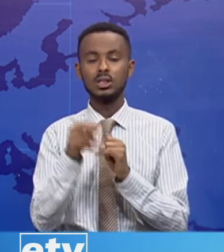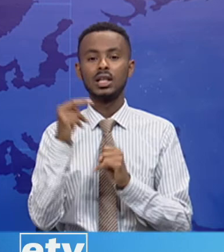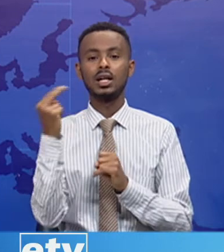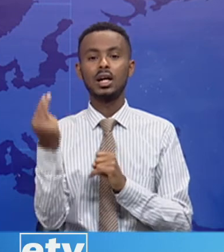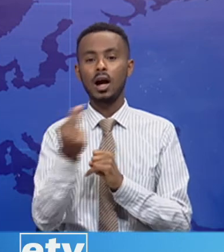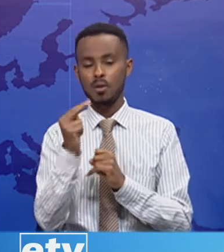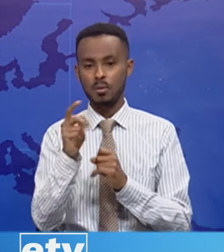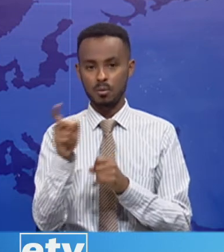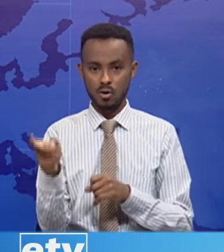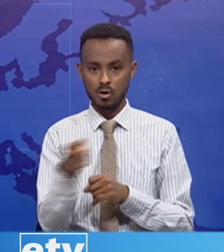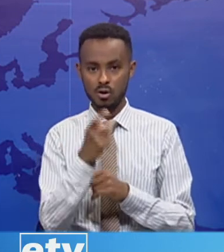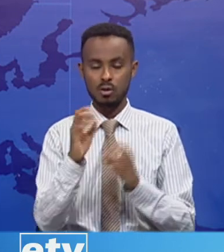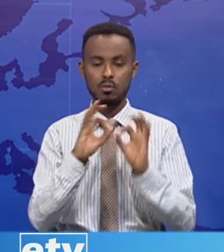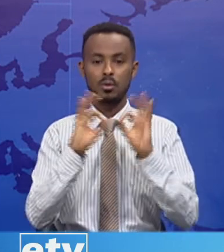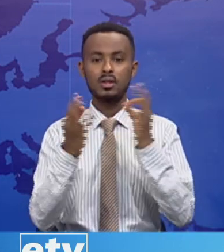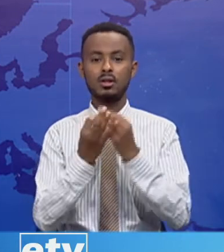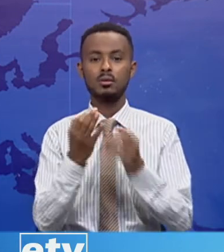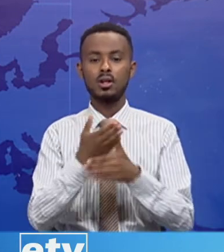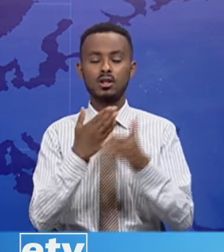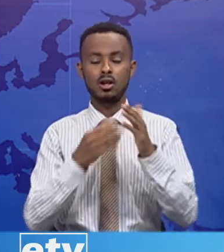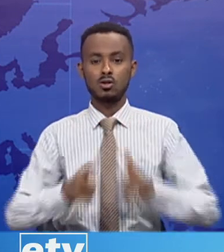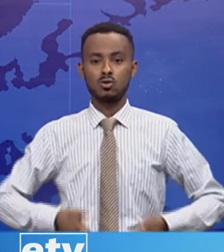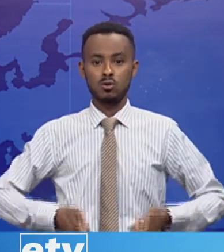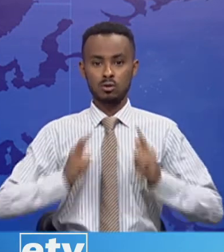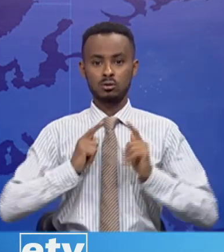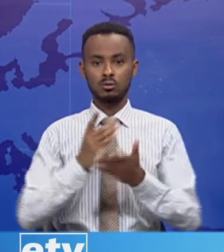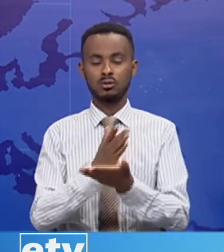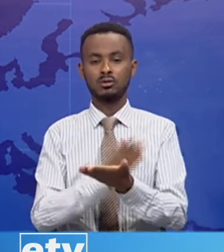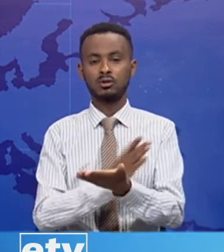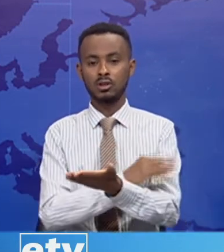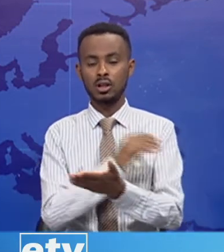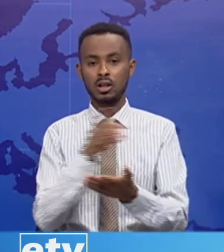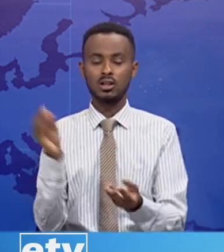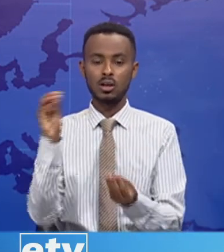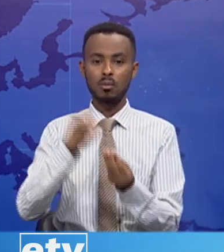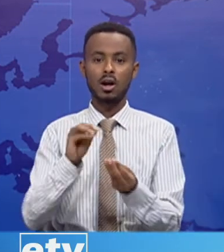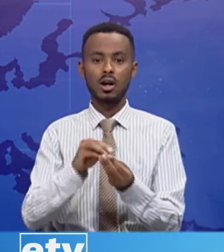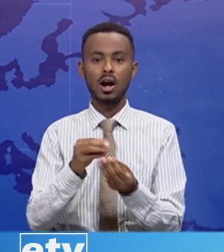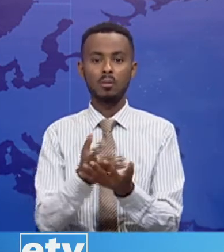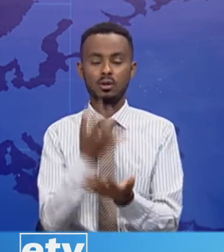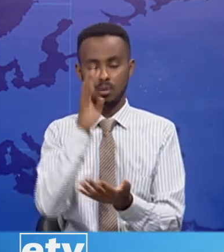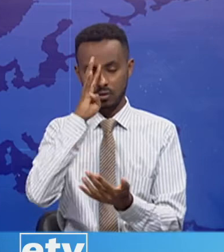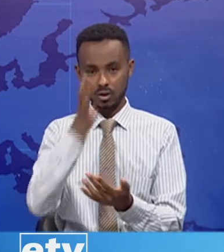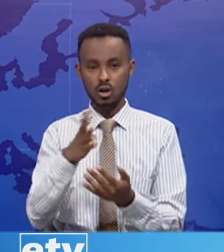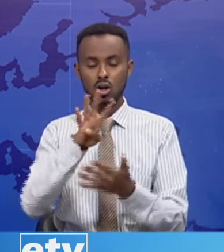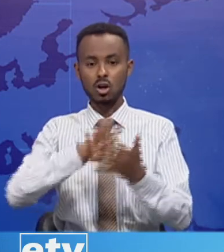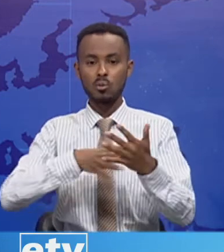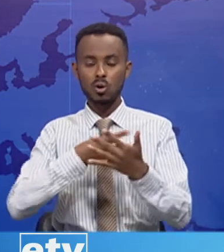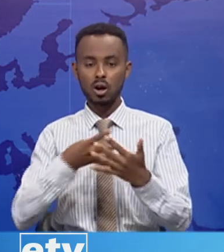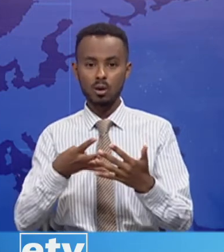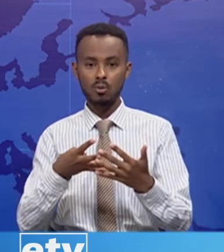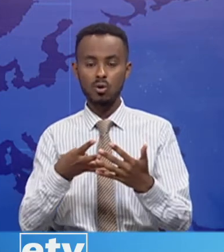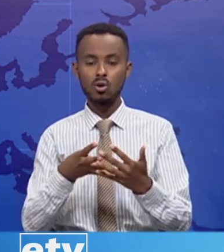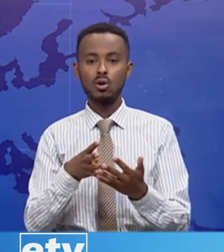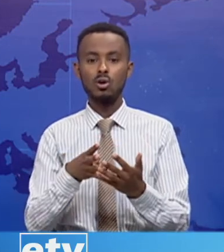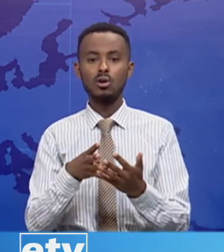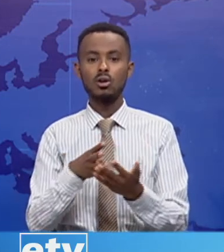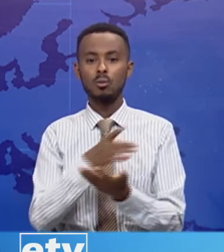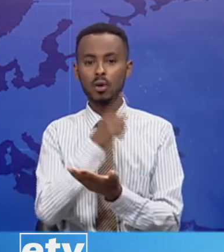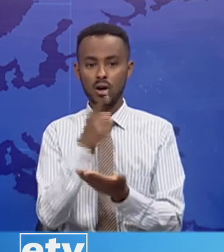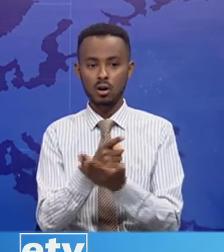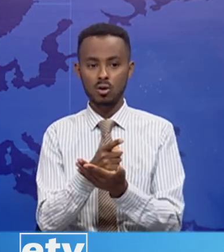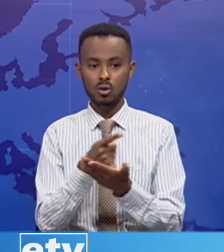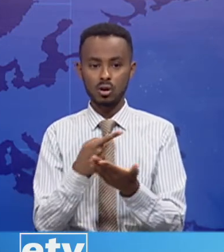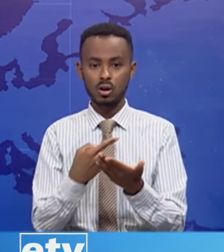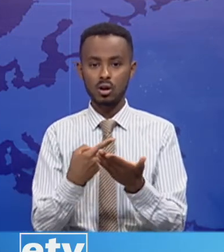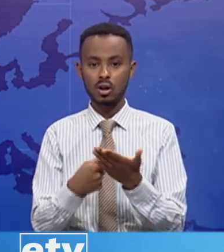ተጠቃሚ በመሆን በቤተሰብ ደረጃ ኑሯቸውን በማሻሻልና ተጨማሪ ጥሪት በመፍጠር ከፕሮግራሙ እንዲመረቁ ይሄ